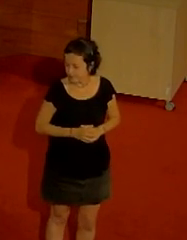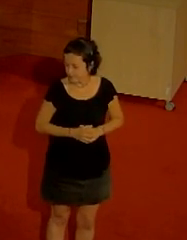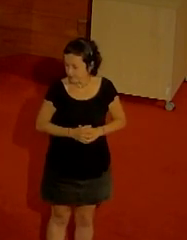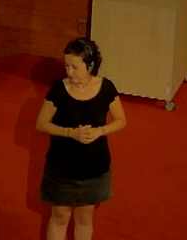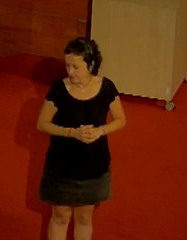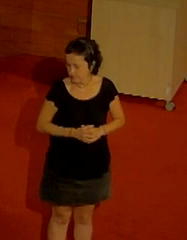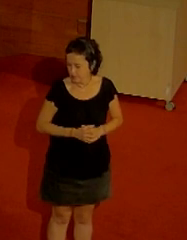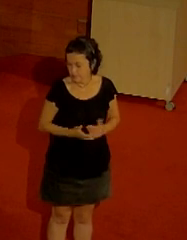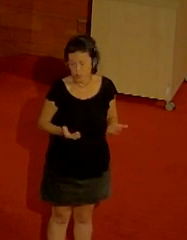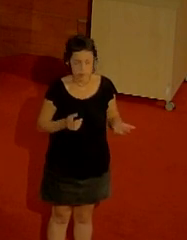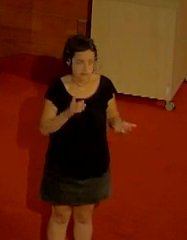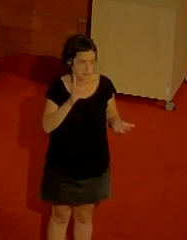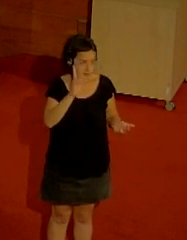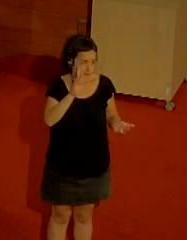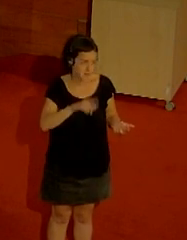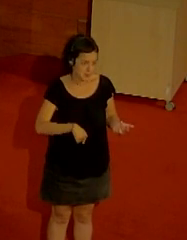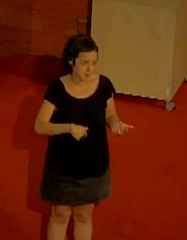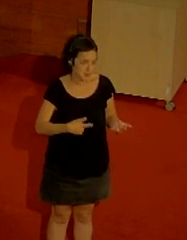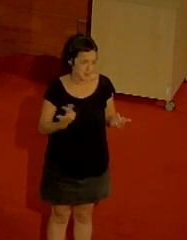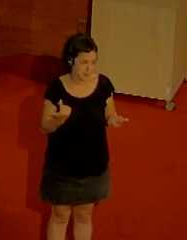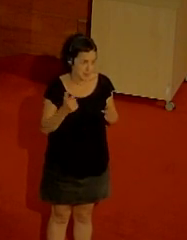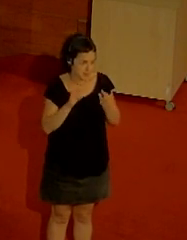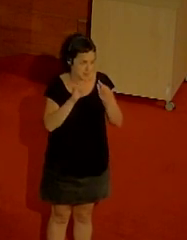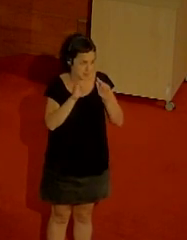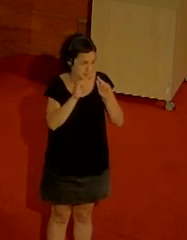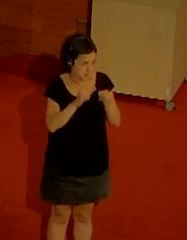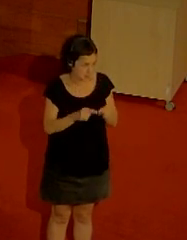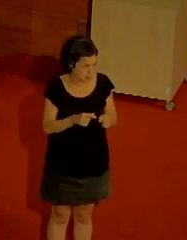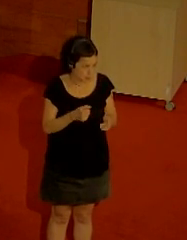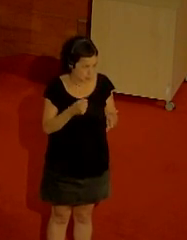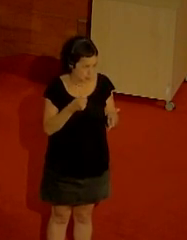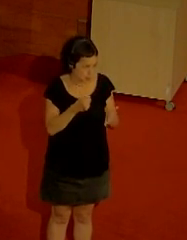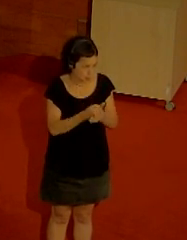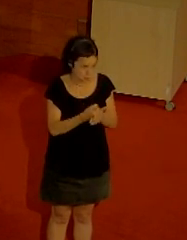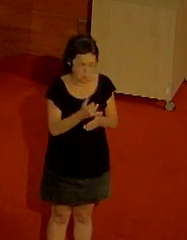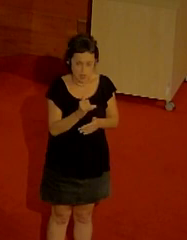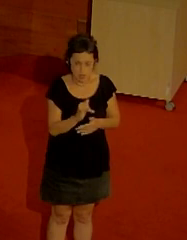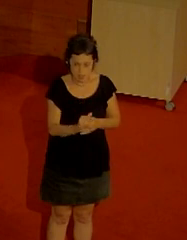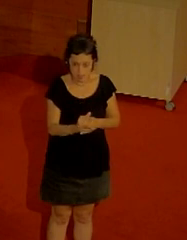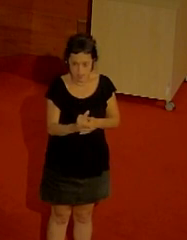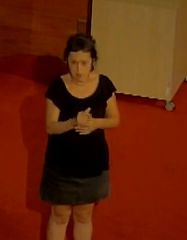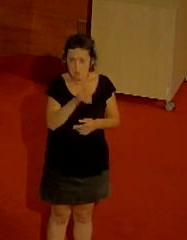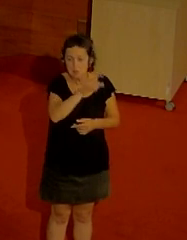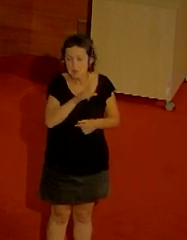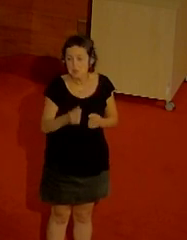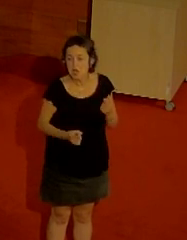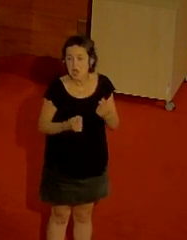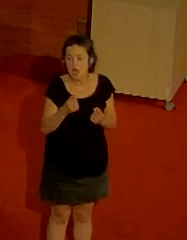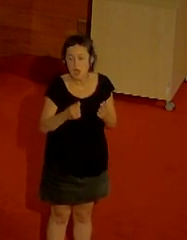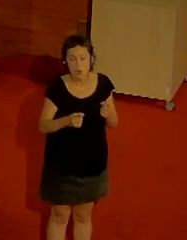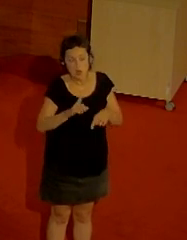del presupuesto de que hay un tope a eso, ¿no? A muchísima gente, con según qué temas, pues no puedes llegar,